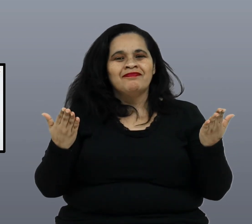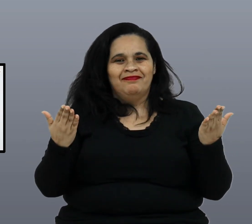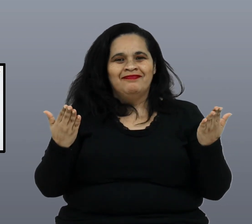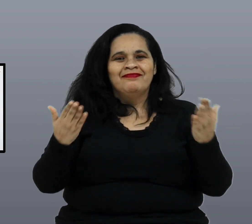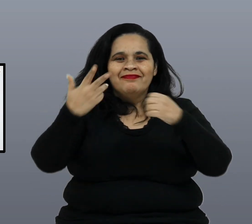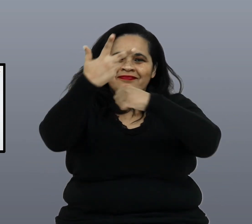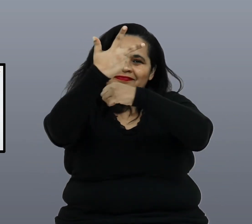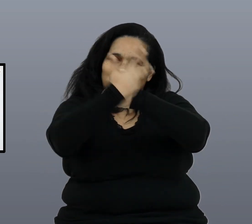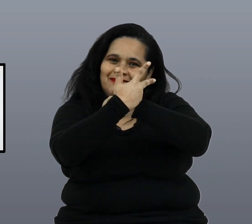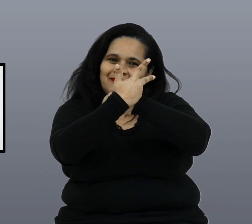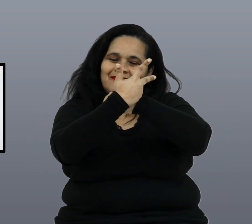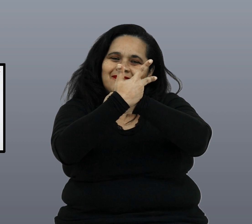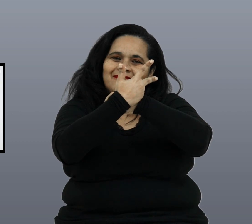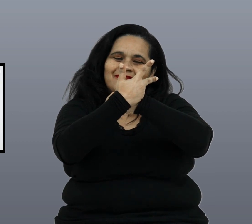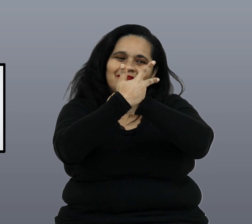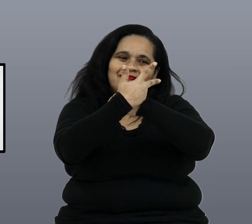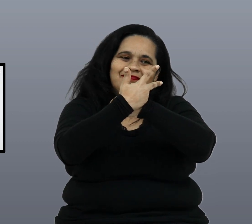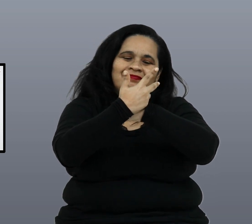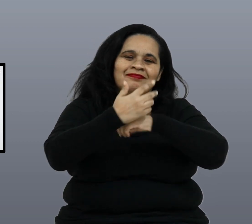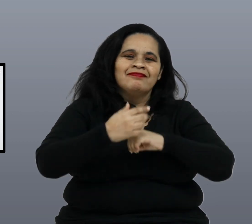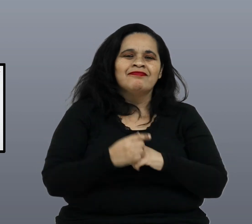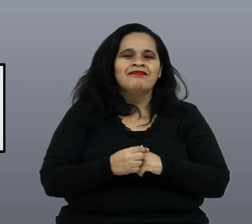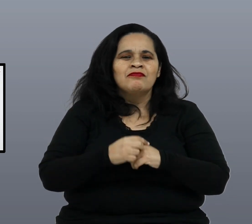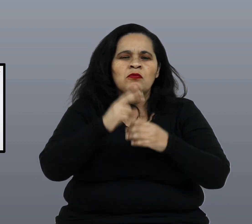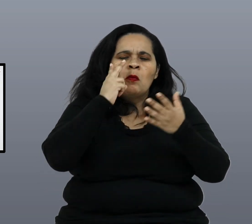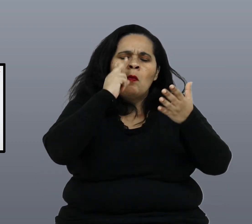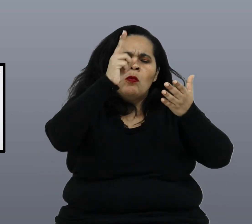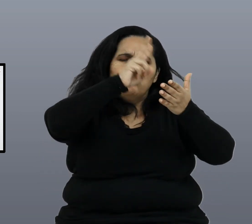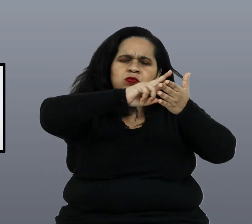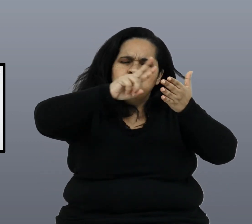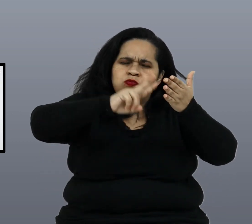nossos ouvintes é que leiam